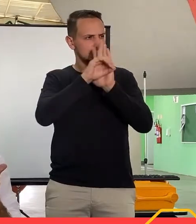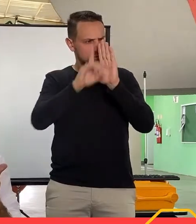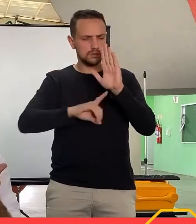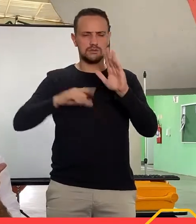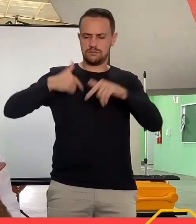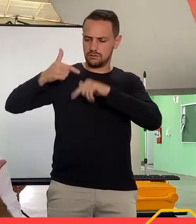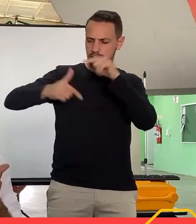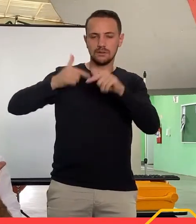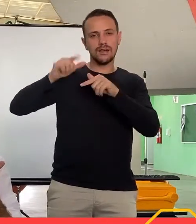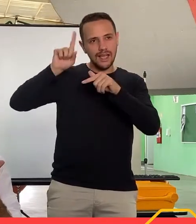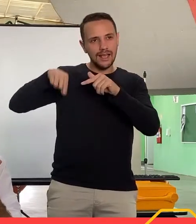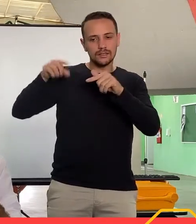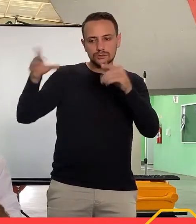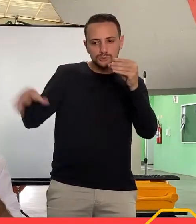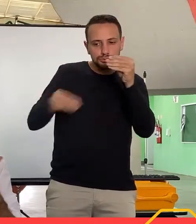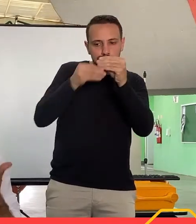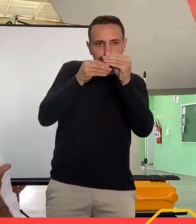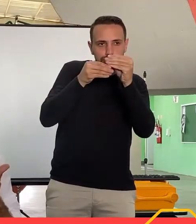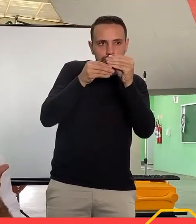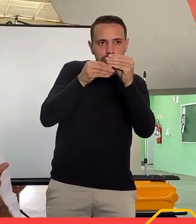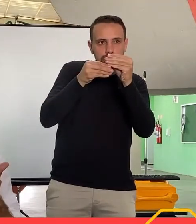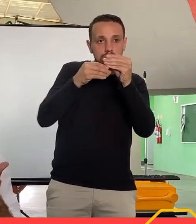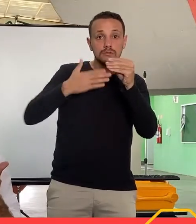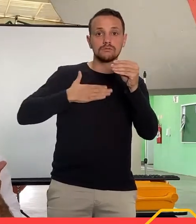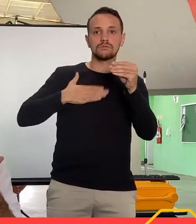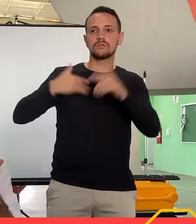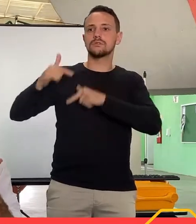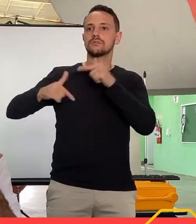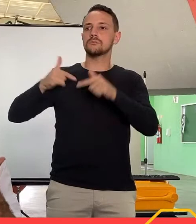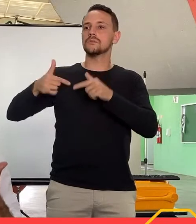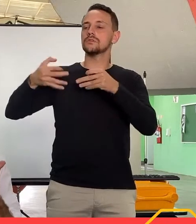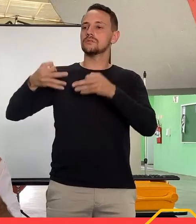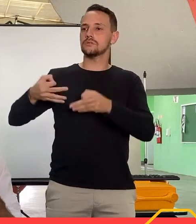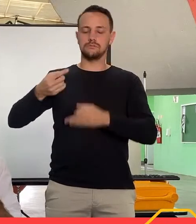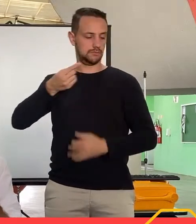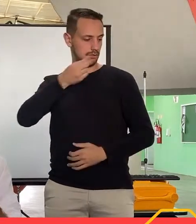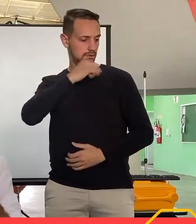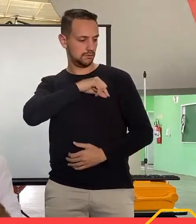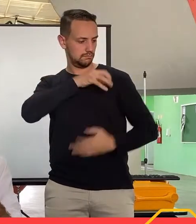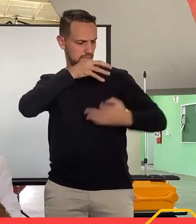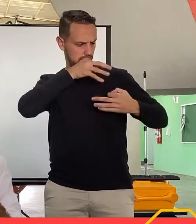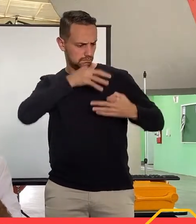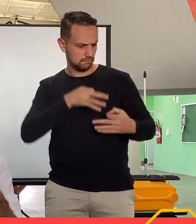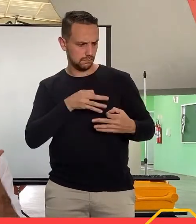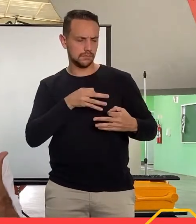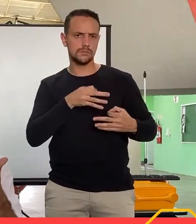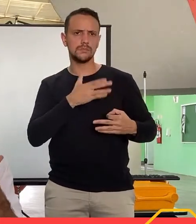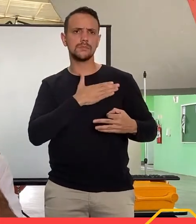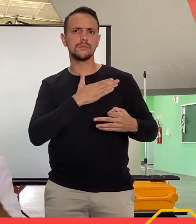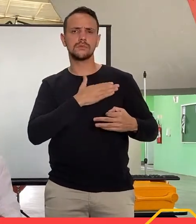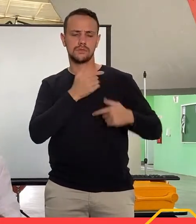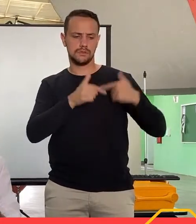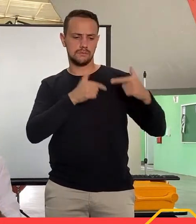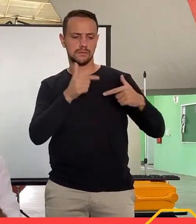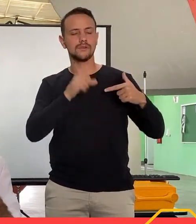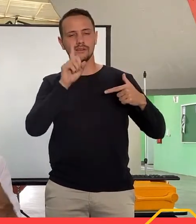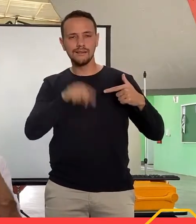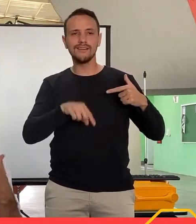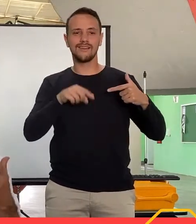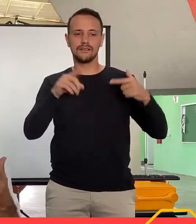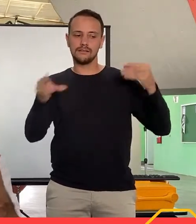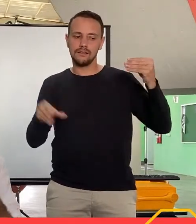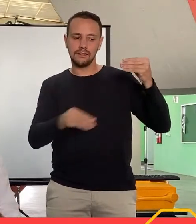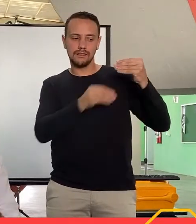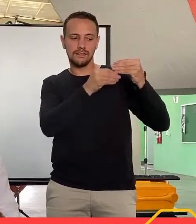um capítulo dos direitos humanos. O trabalho digno, a remuneração digna pelo trabalho, é um